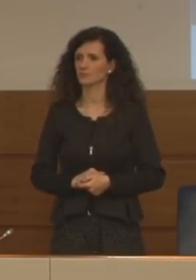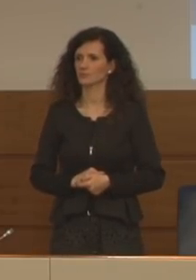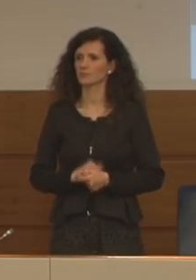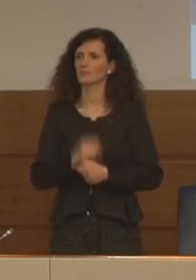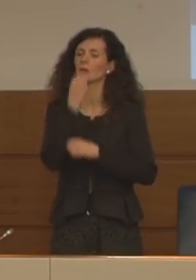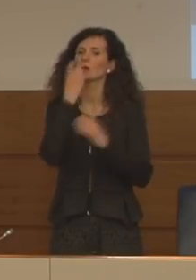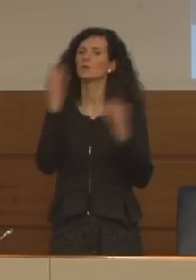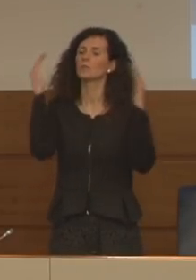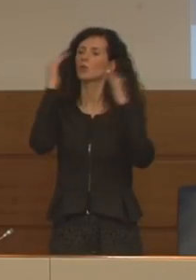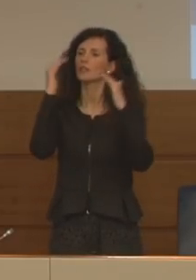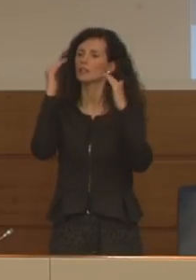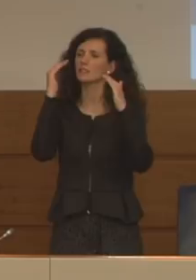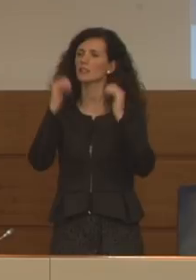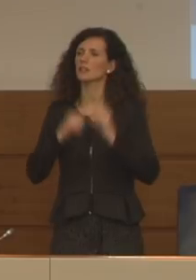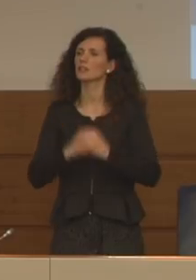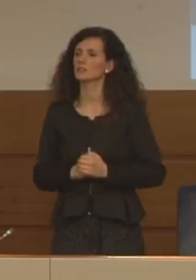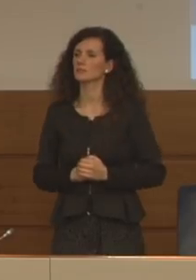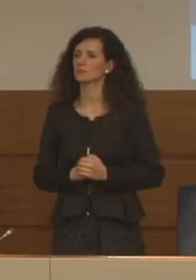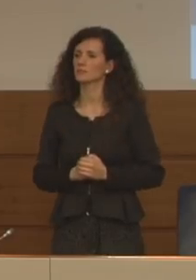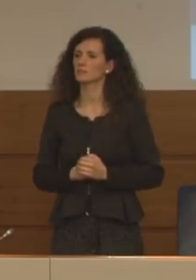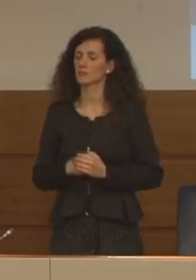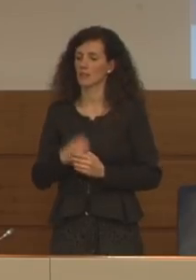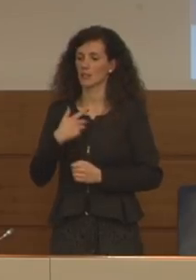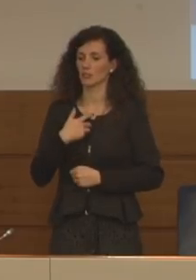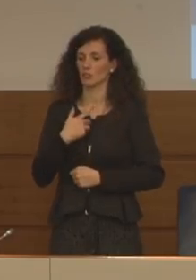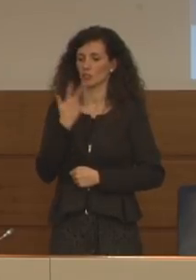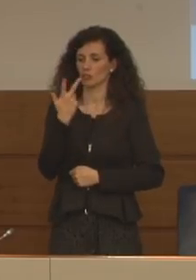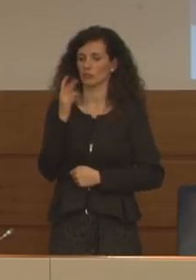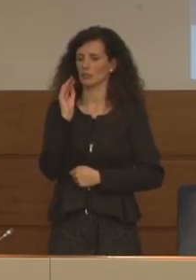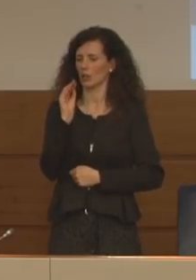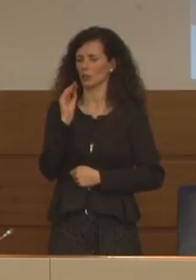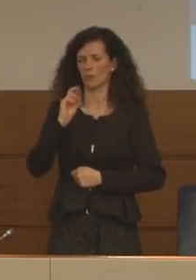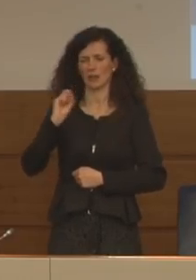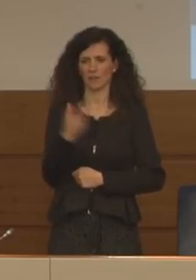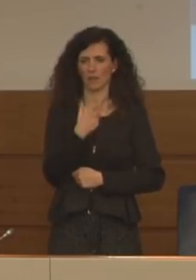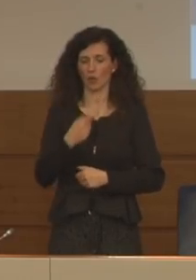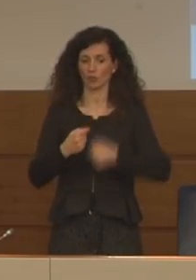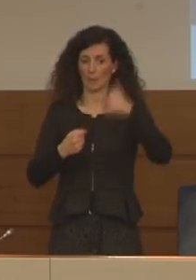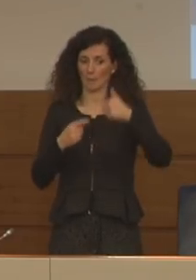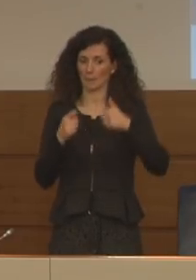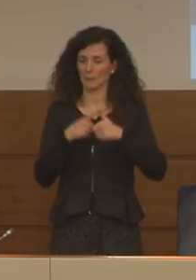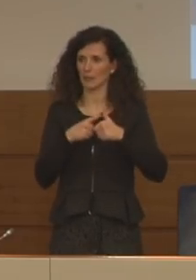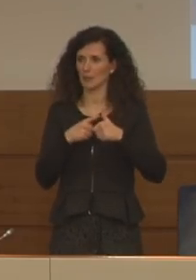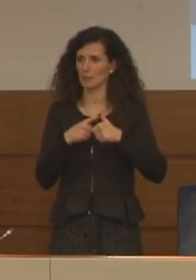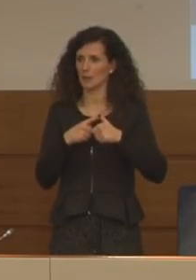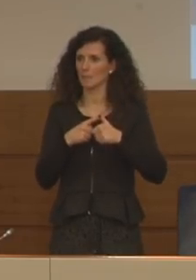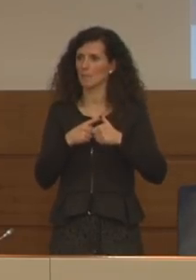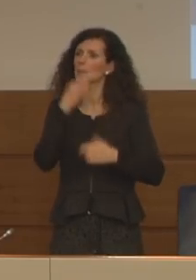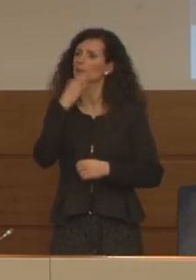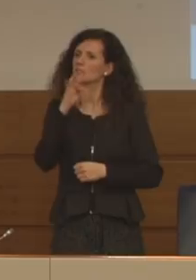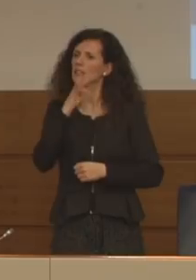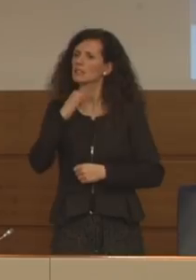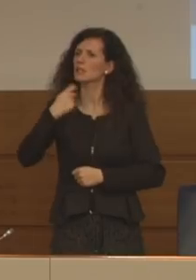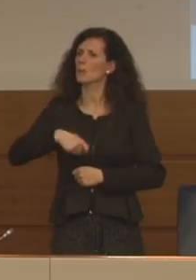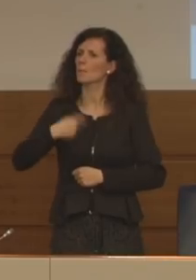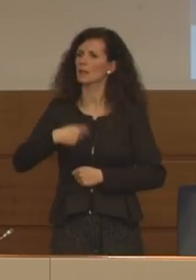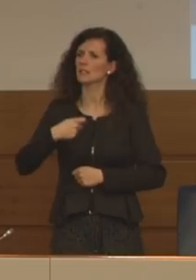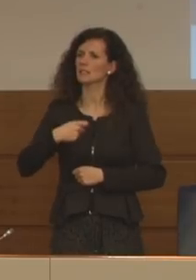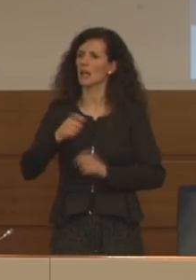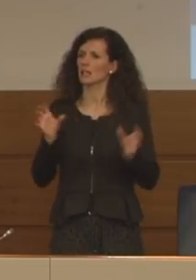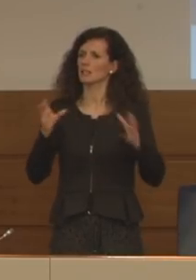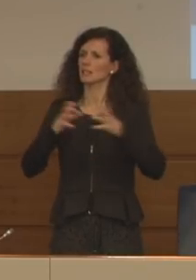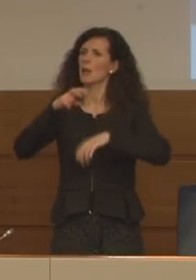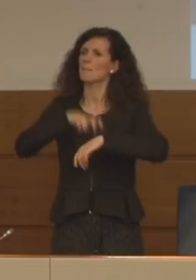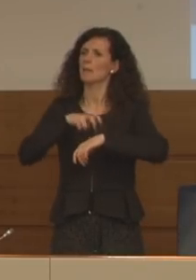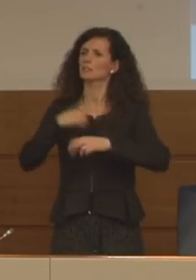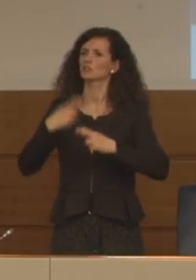buonasera luca monticelli della dire allora io ho tre domande velocissime la prima c'è una dichiarazione del presidente dell'ordine dei medici di